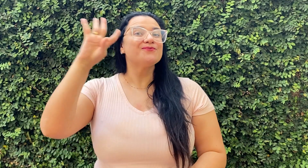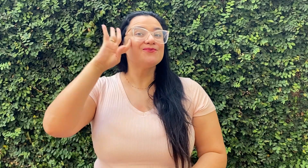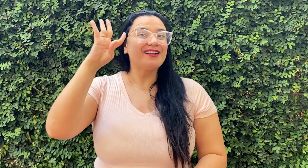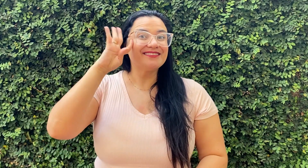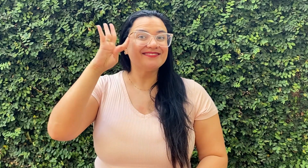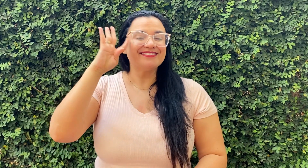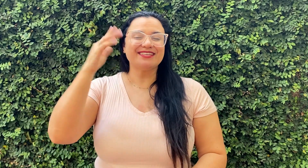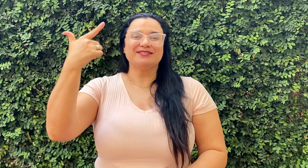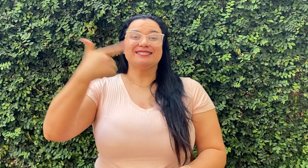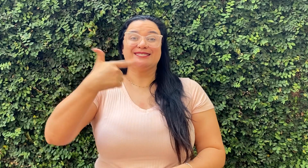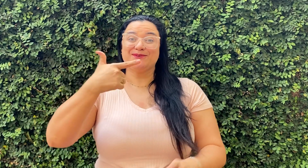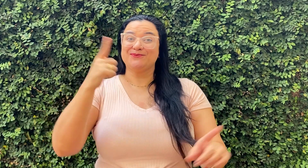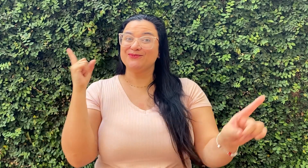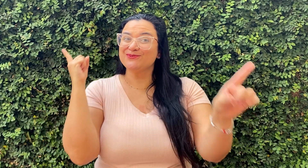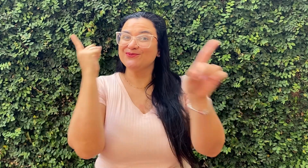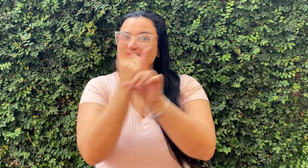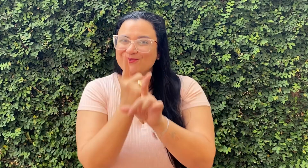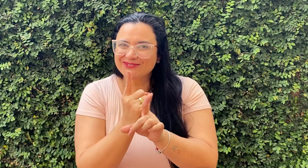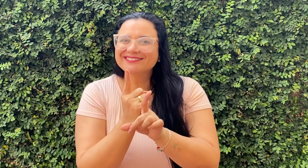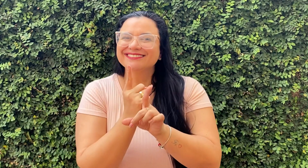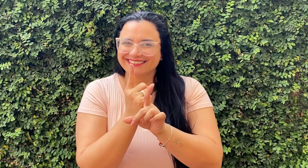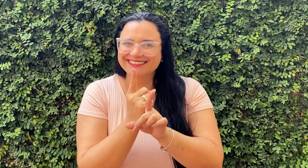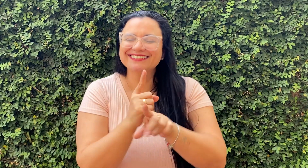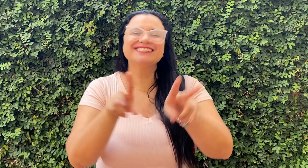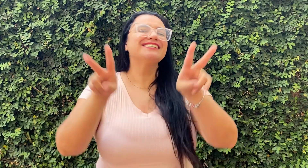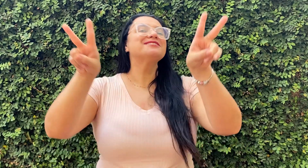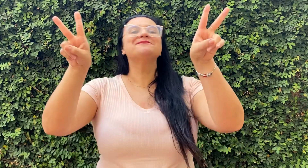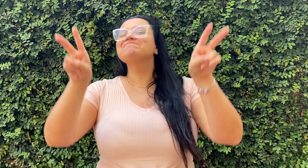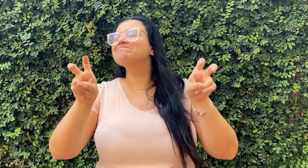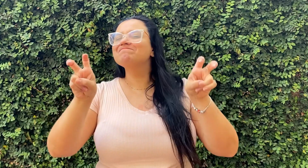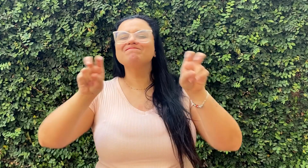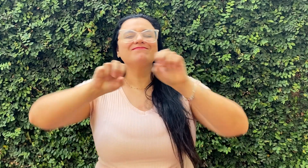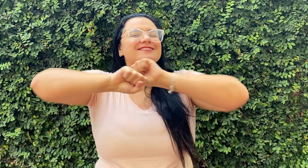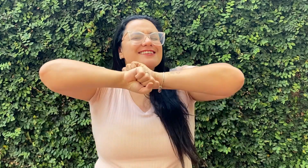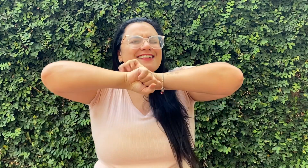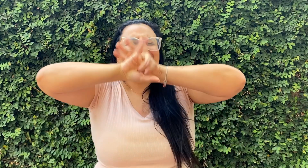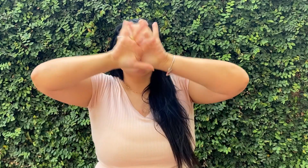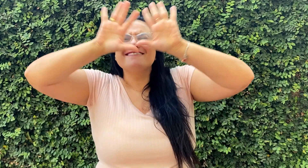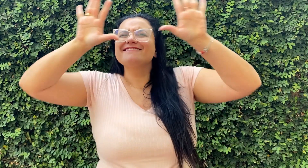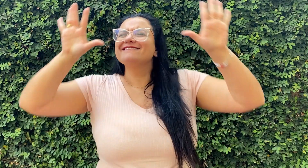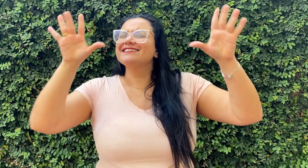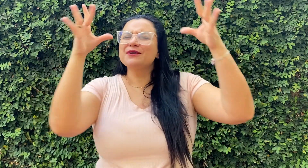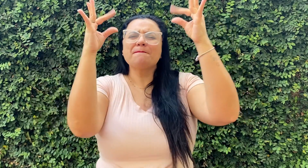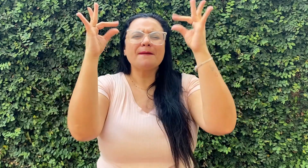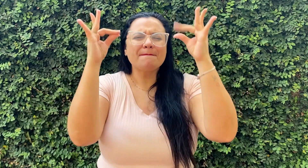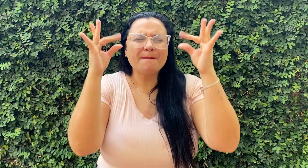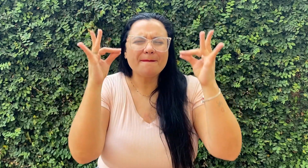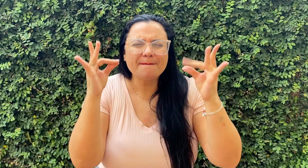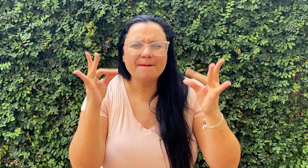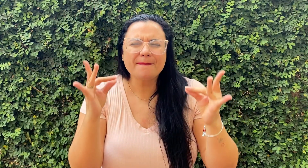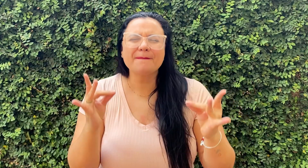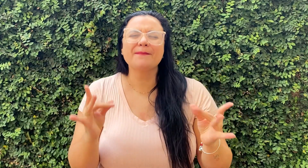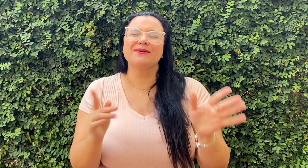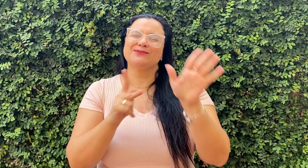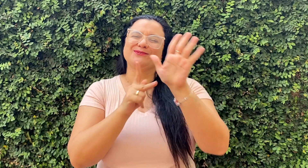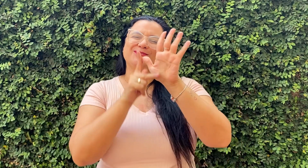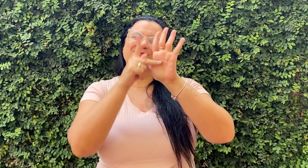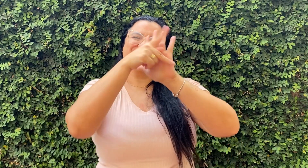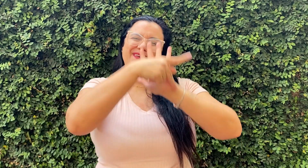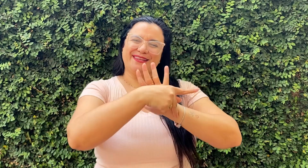na quarta-feira, nosso 2º encontro, que será o tema clarificando os